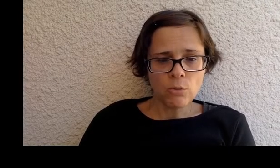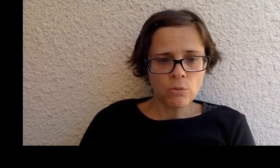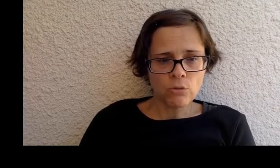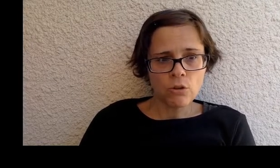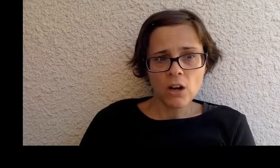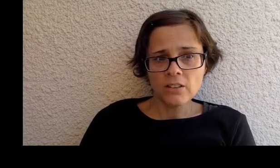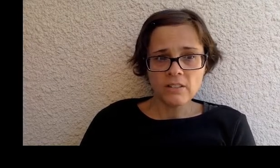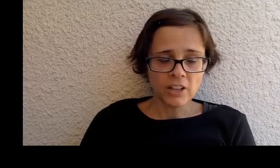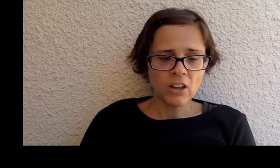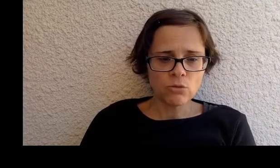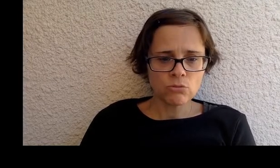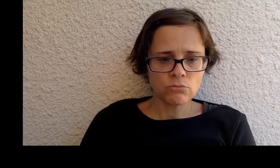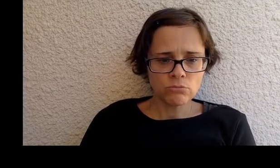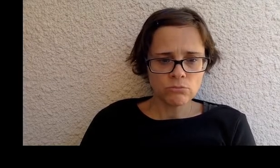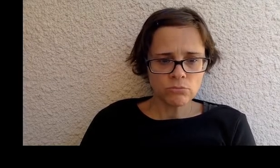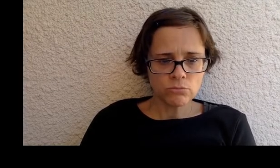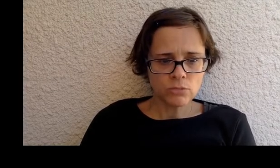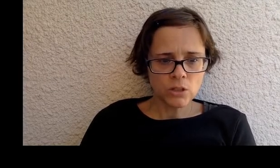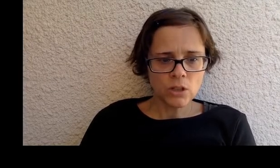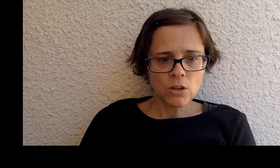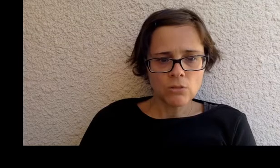par exemple, on voit un garçon,